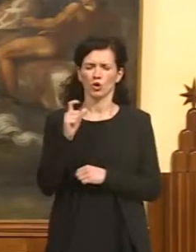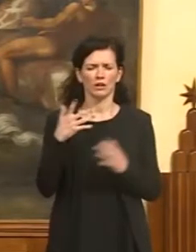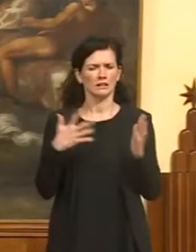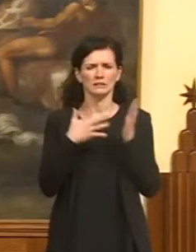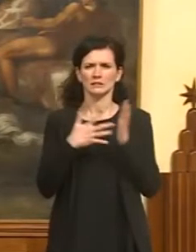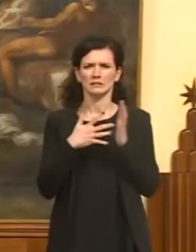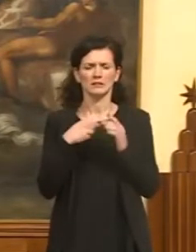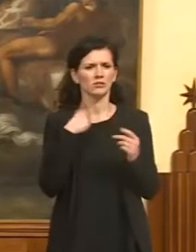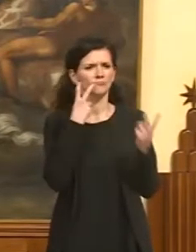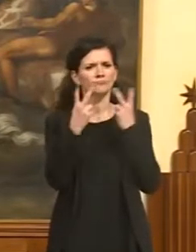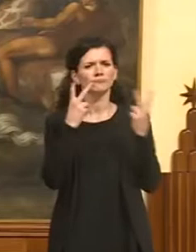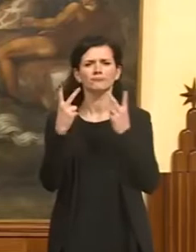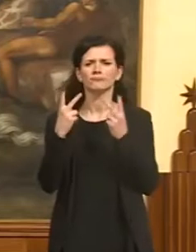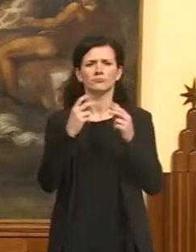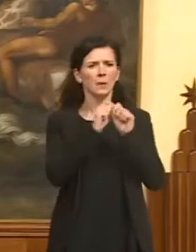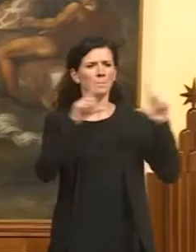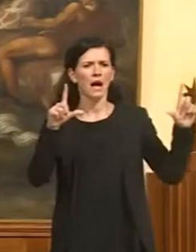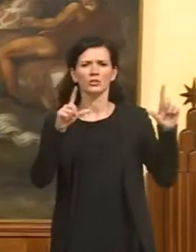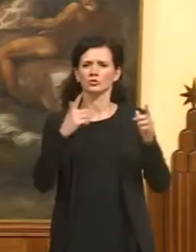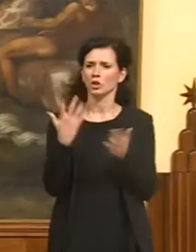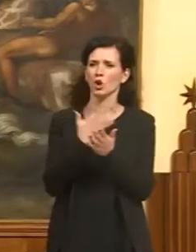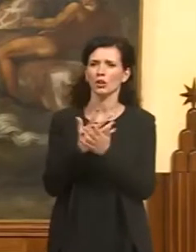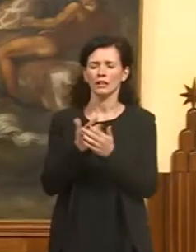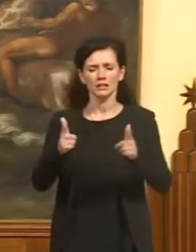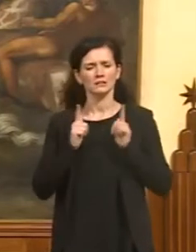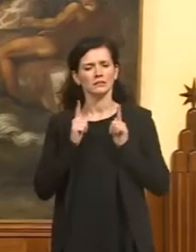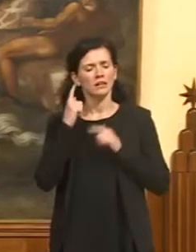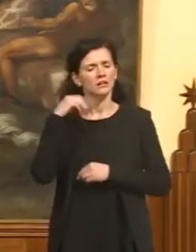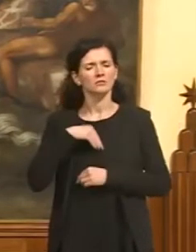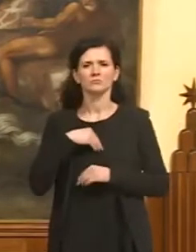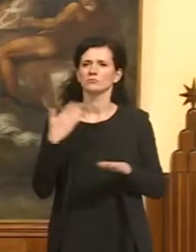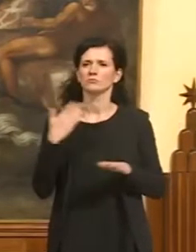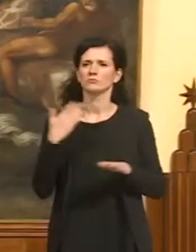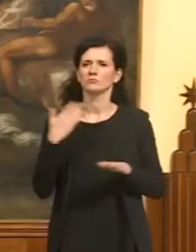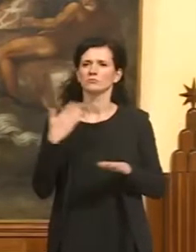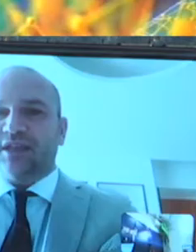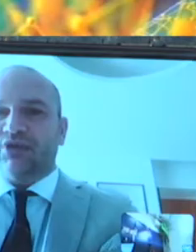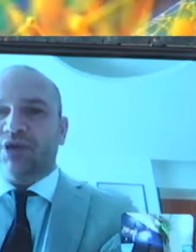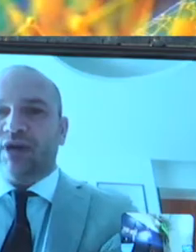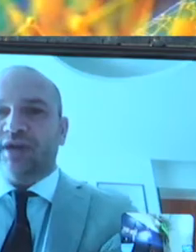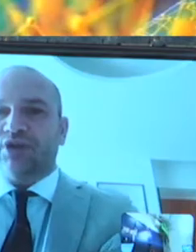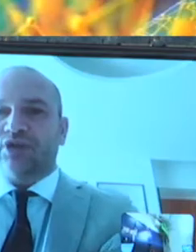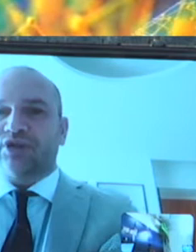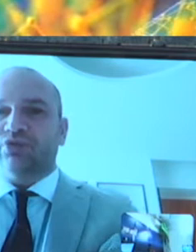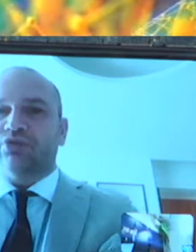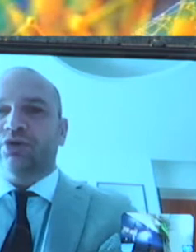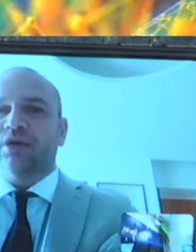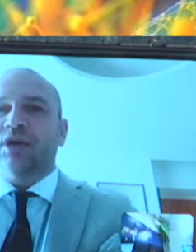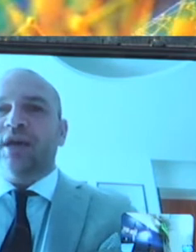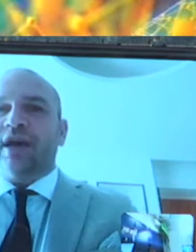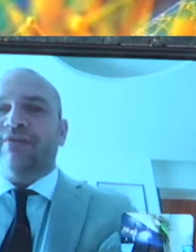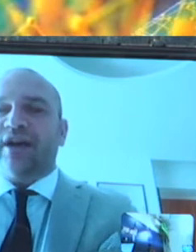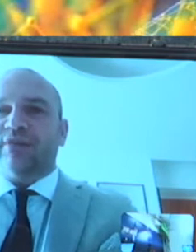che continuano ad approvvigionarci, e anche a voi giornalisti che continuate nonostante